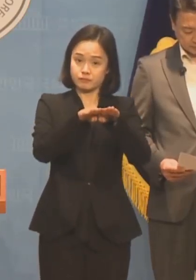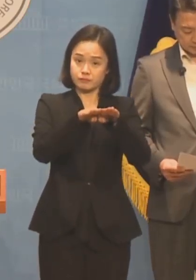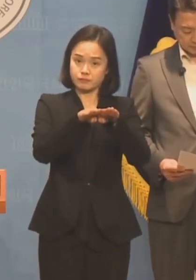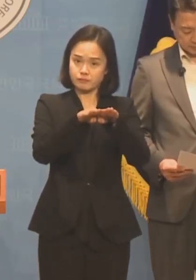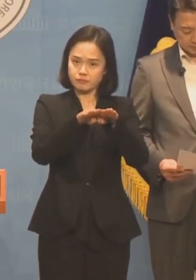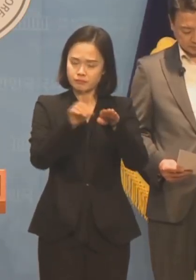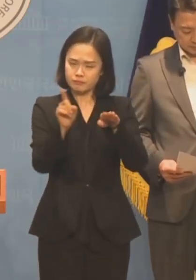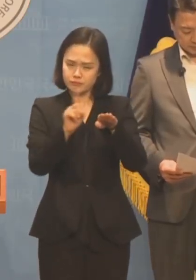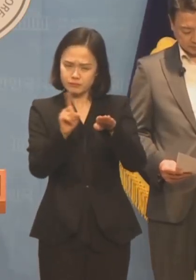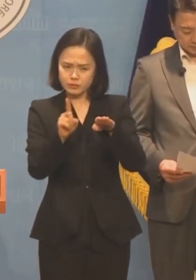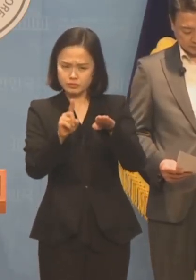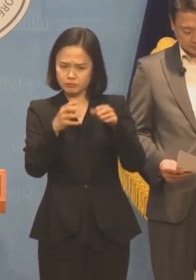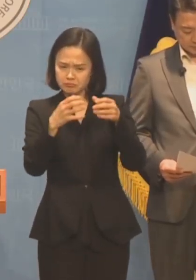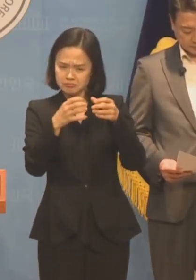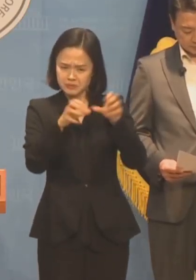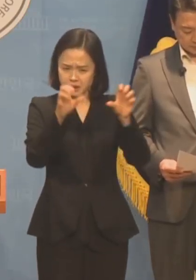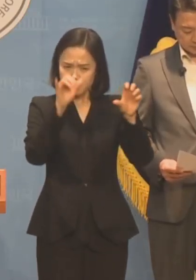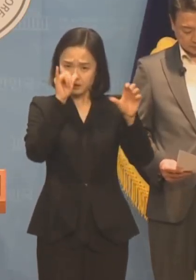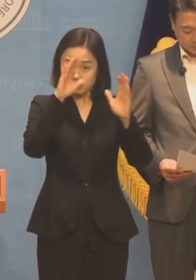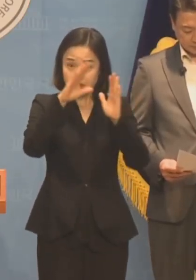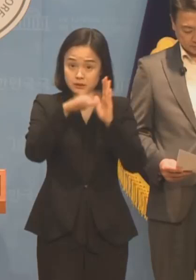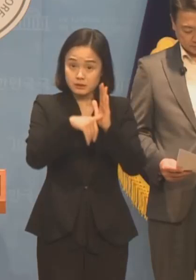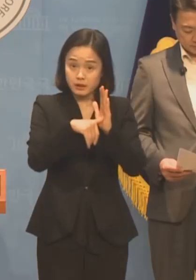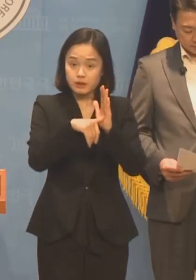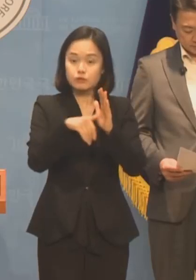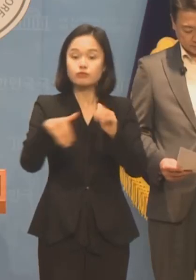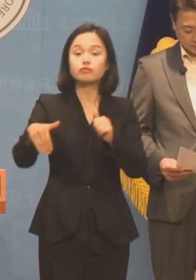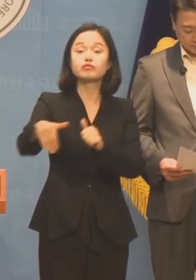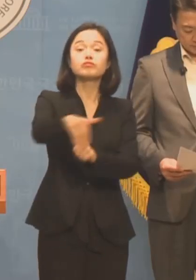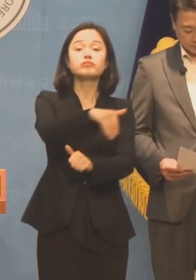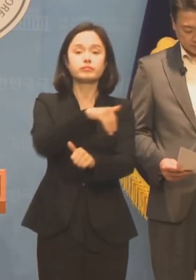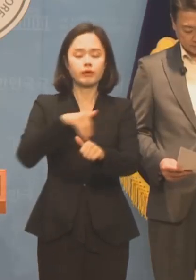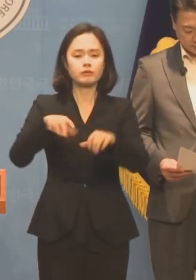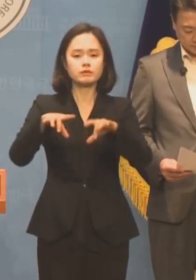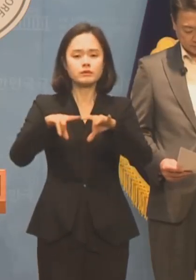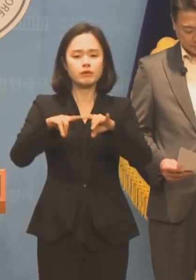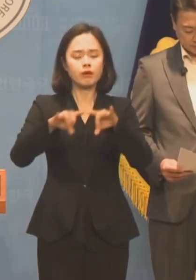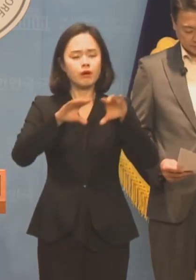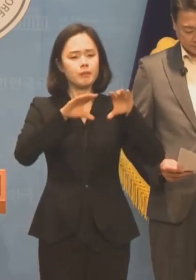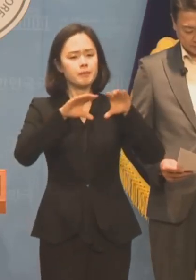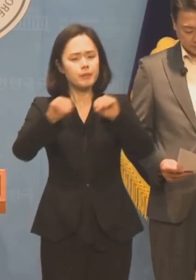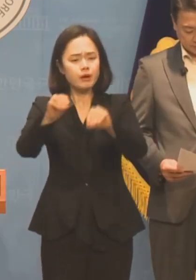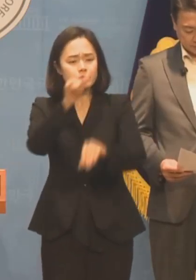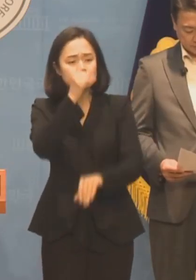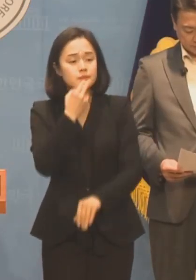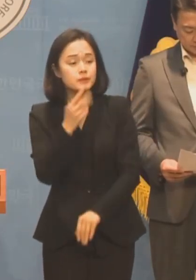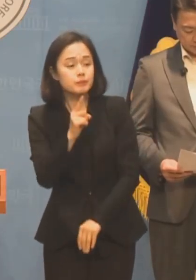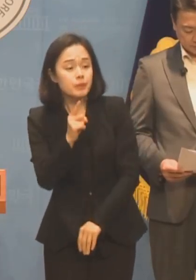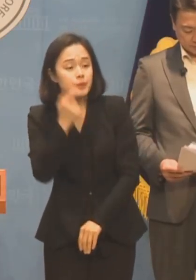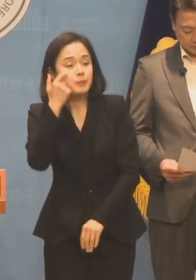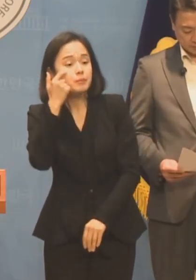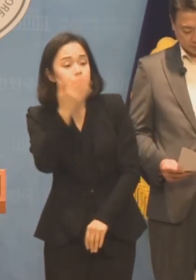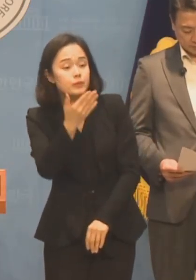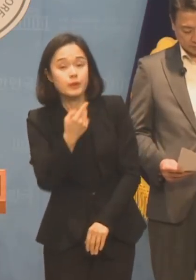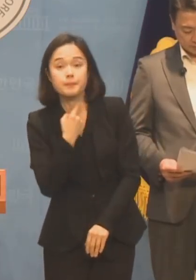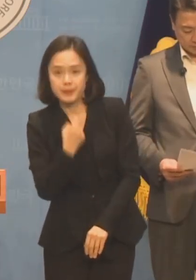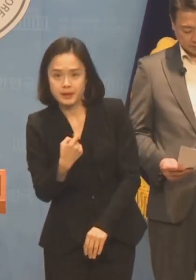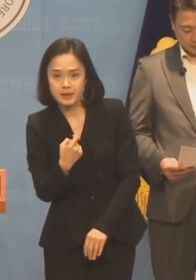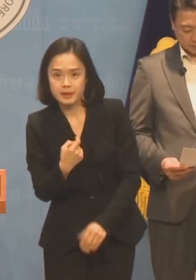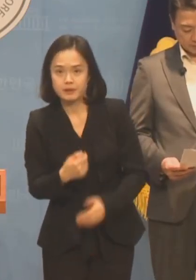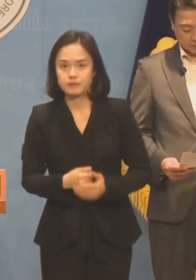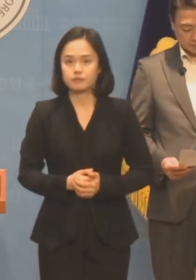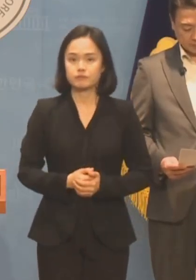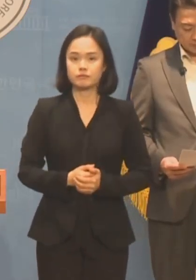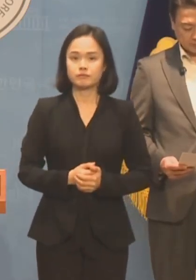어떻게 되는지를 꼼꼼히 확인했다고 합니다. 그러나 최근 5년간 여의 변전소에 대한 군의 훈련이